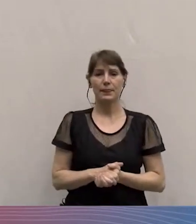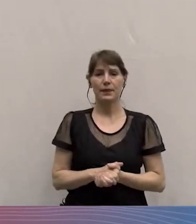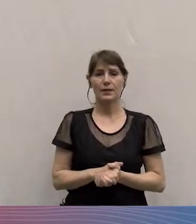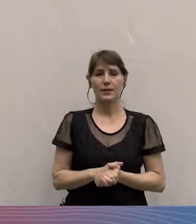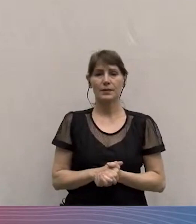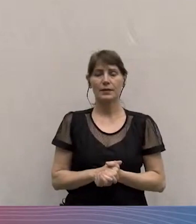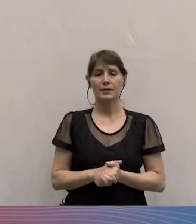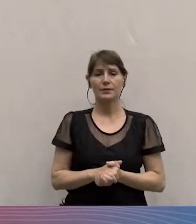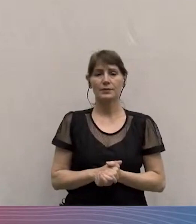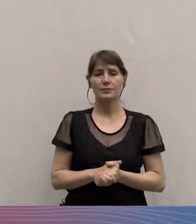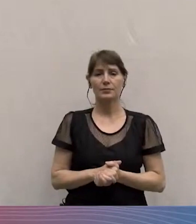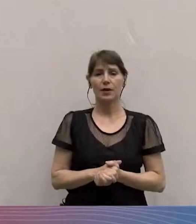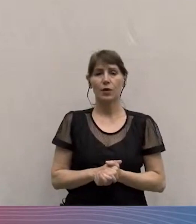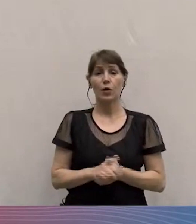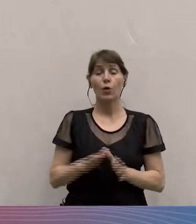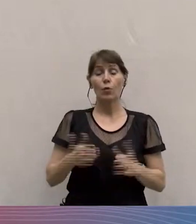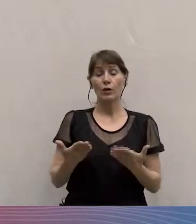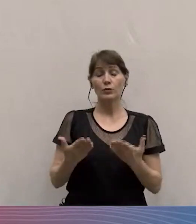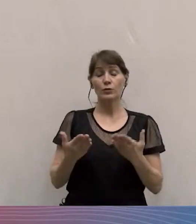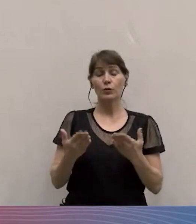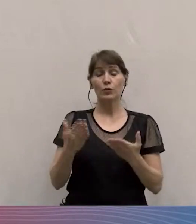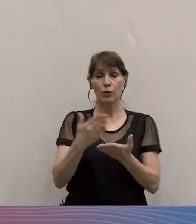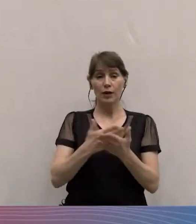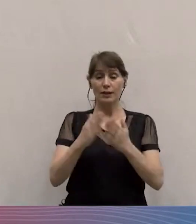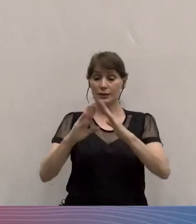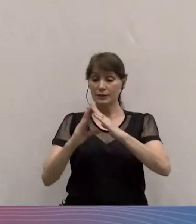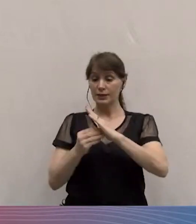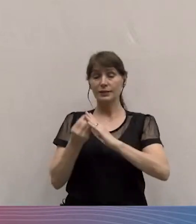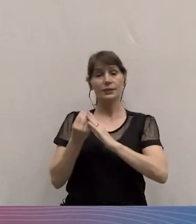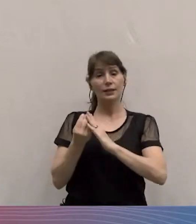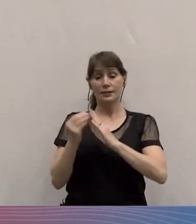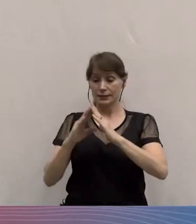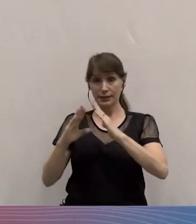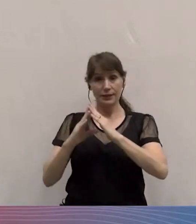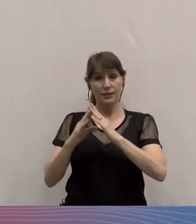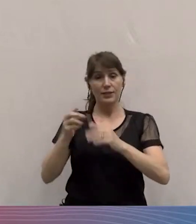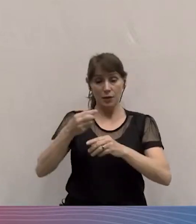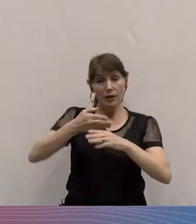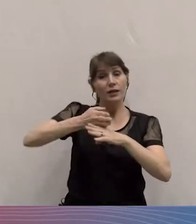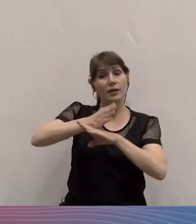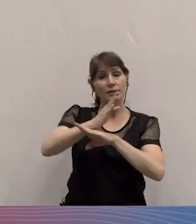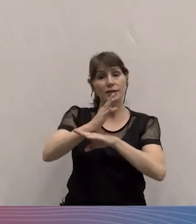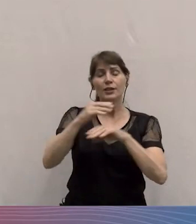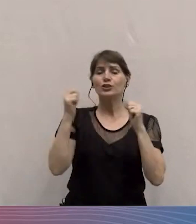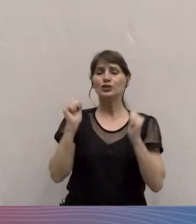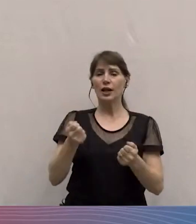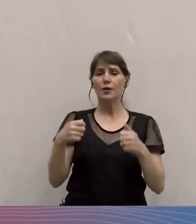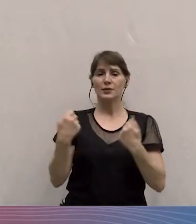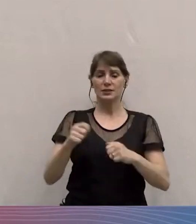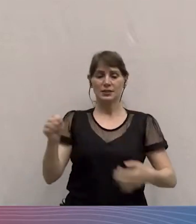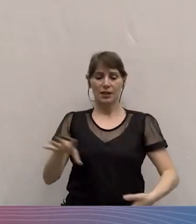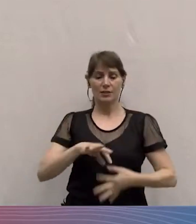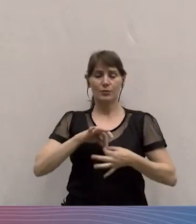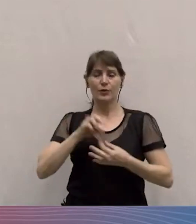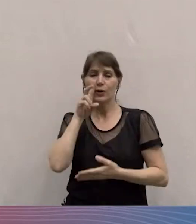Ao entrar no portão, você já deve estar no terceiro céu,